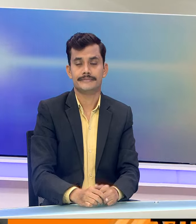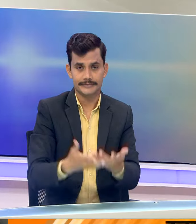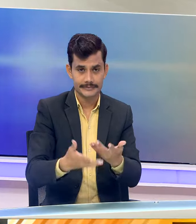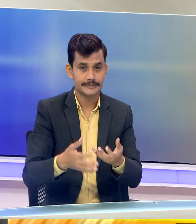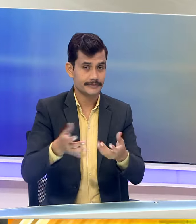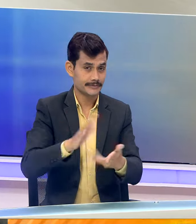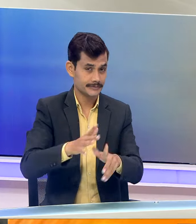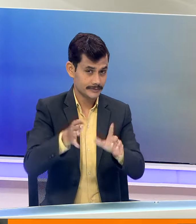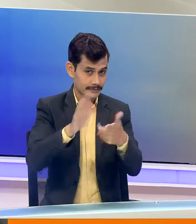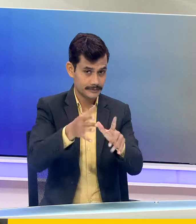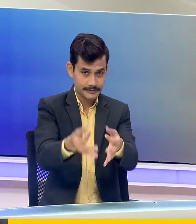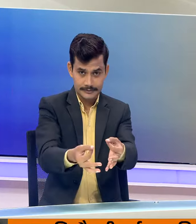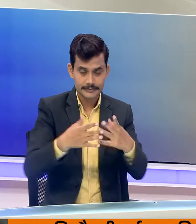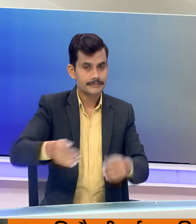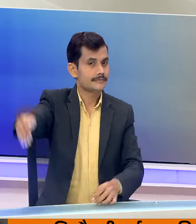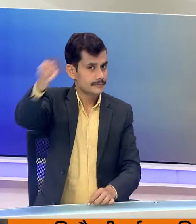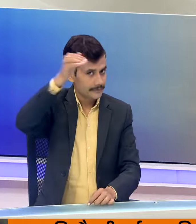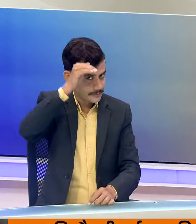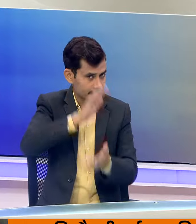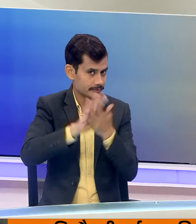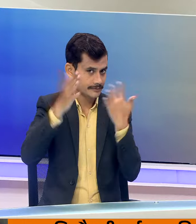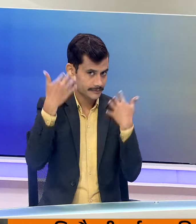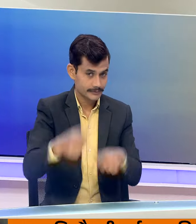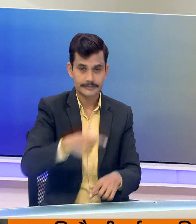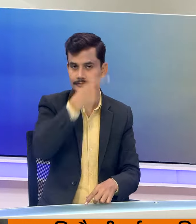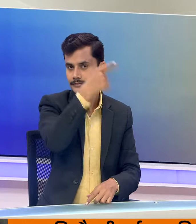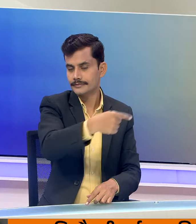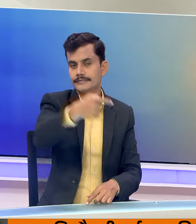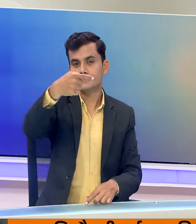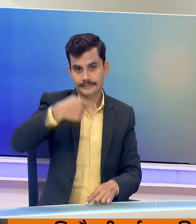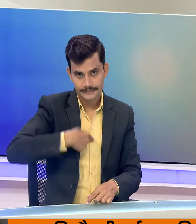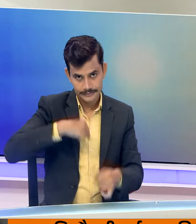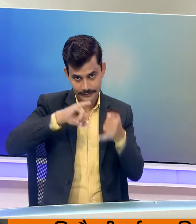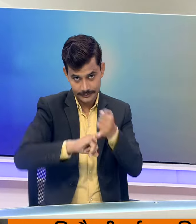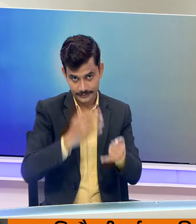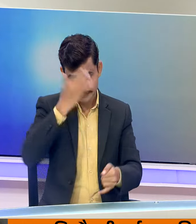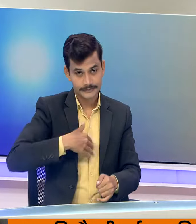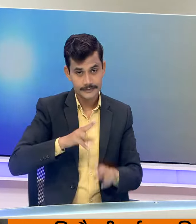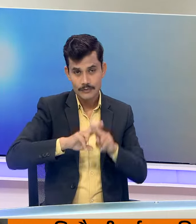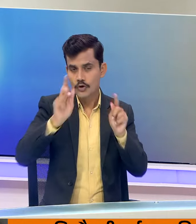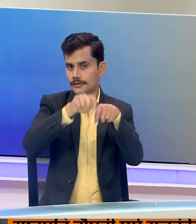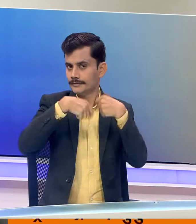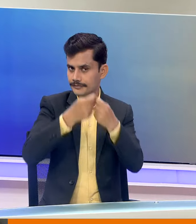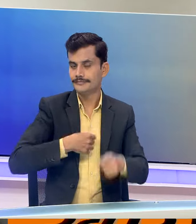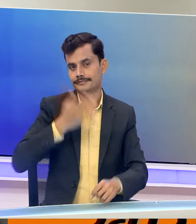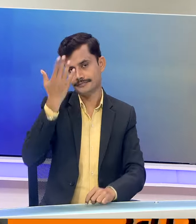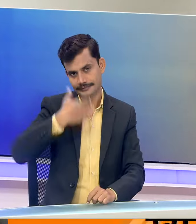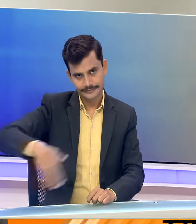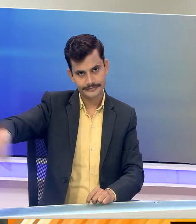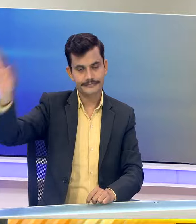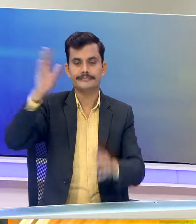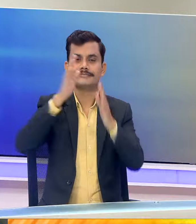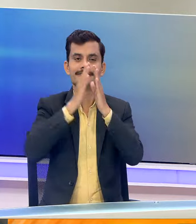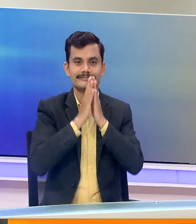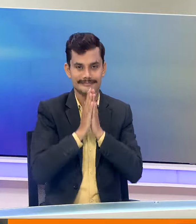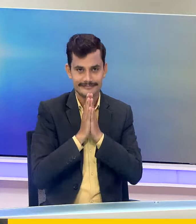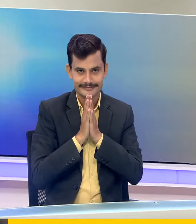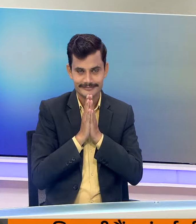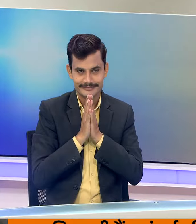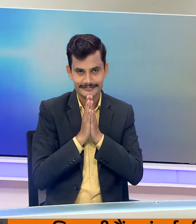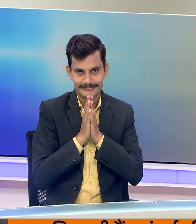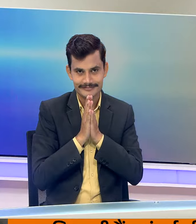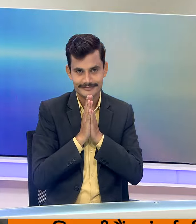और इसी के साथ फिलहाल सांकेतिक भाषा के इस खास बुलेटिन में इतना ही। मुझे, मेरे सहयोगी शरद मुद्गल और हमारी पूरी टीम को दीजिए अनुमति। नमस्कार।